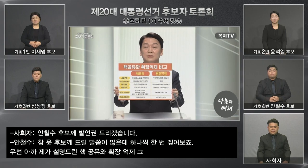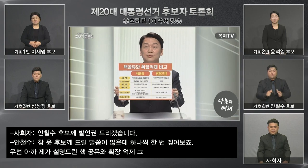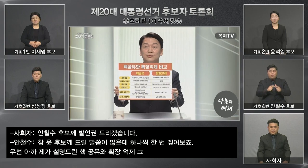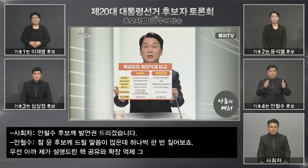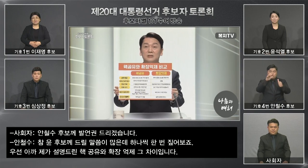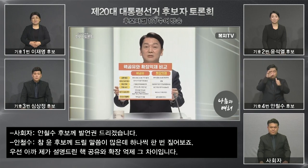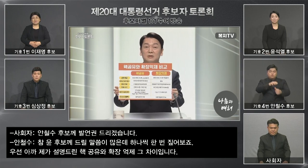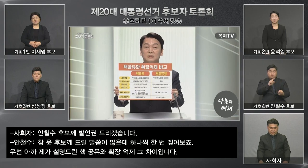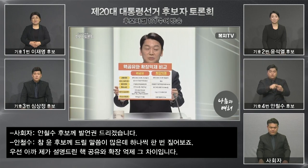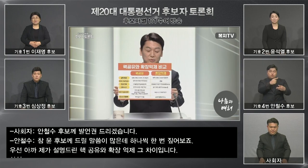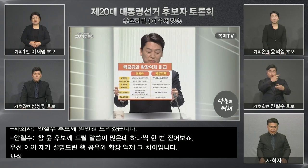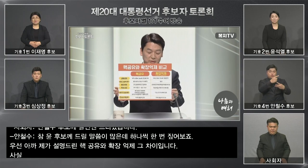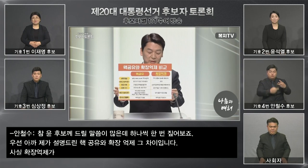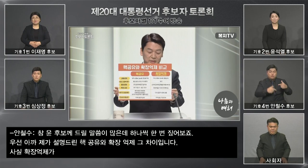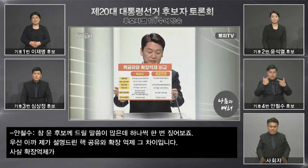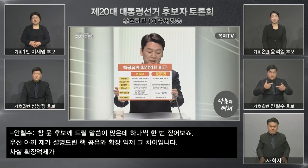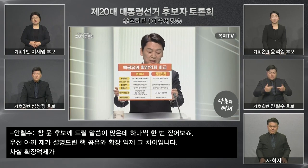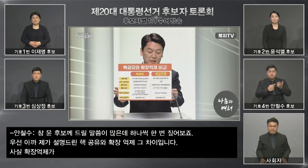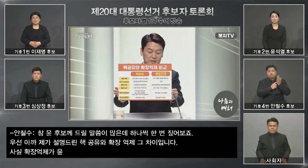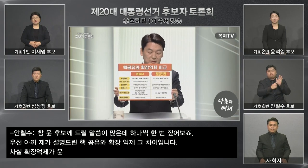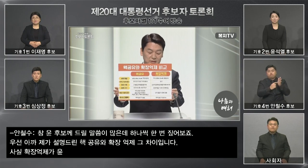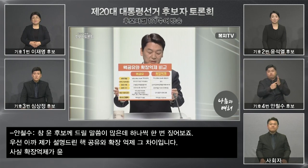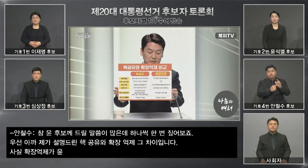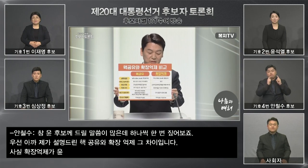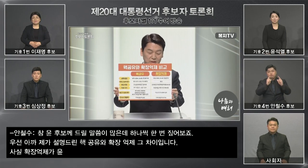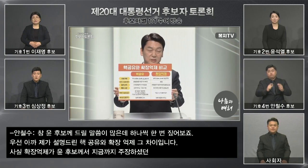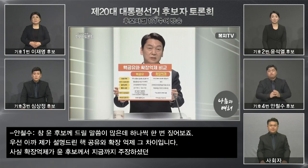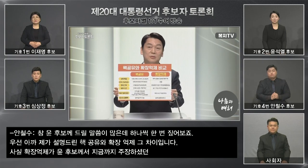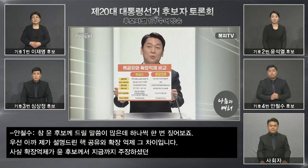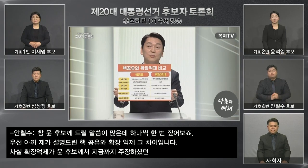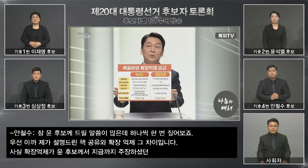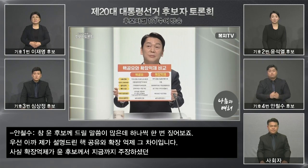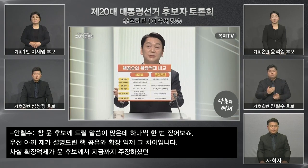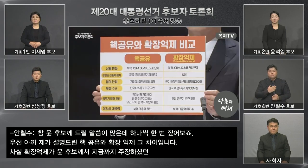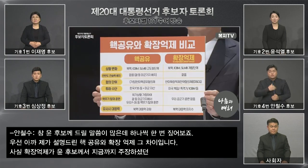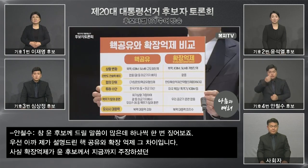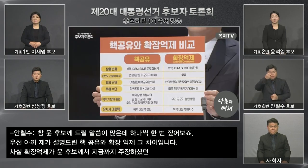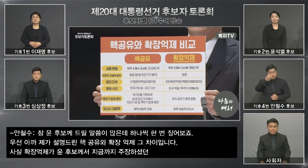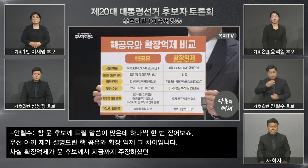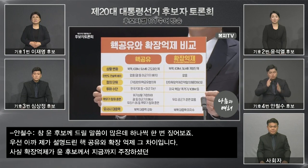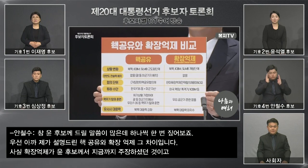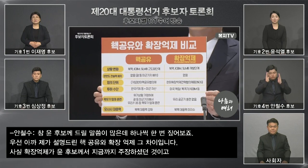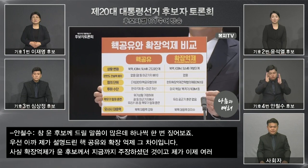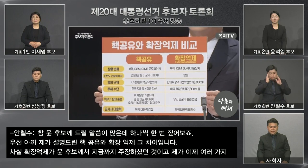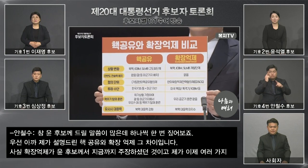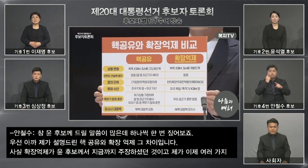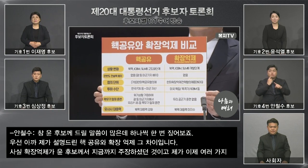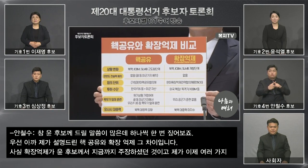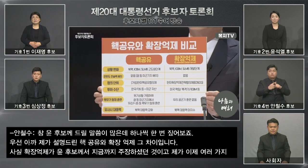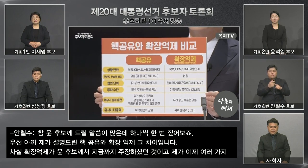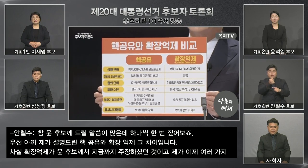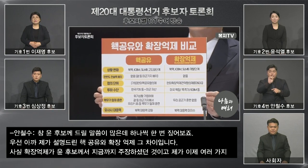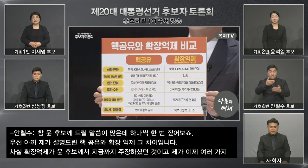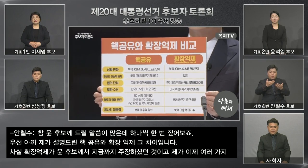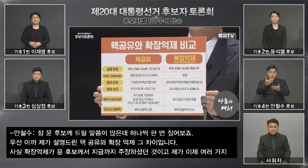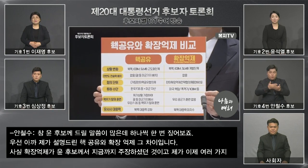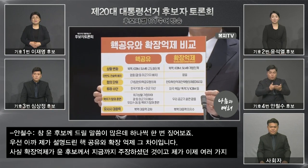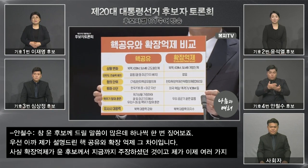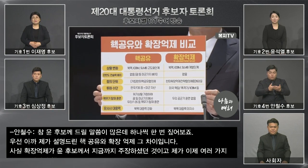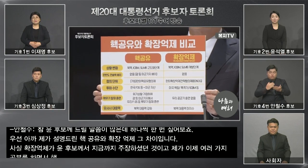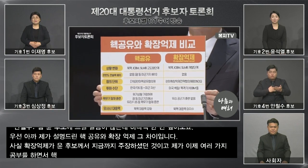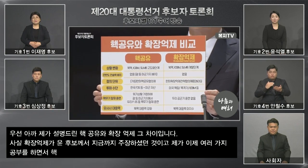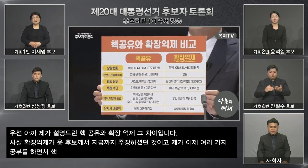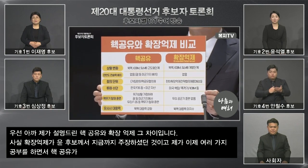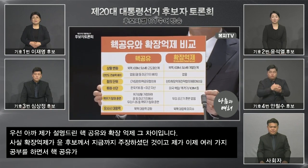지금까지 주장하셨던 것이고 제가 이제 여러 가지 공부를 하면서 핵 공유가 우리가 나아갈